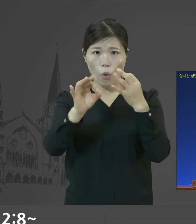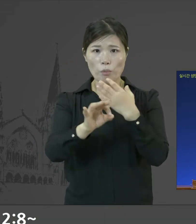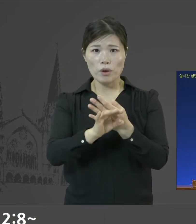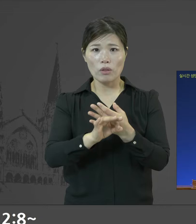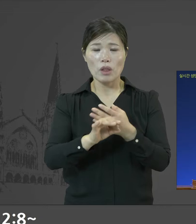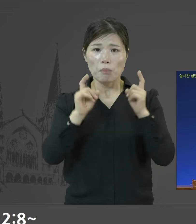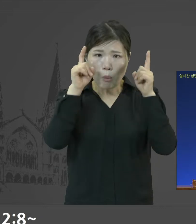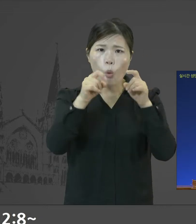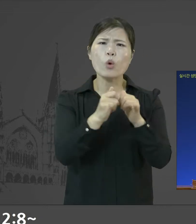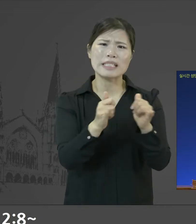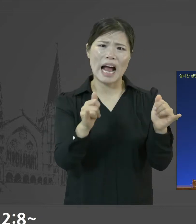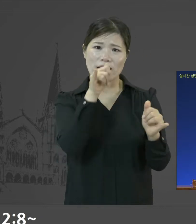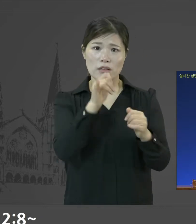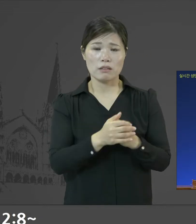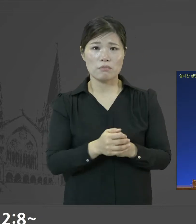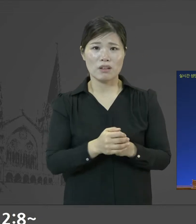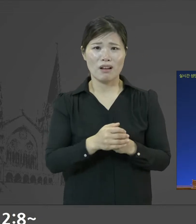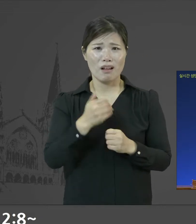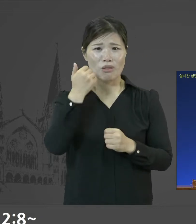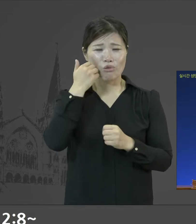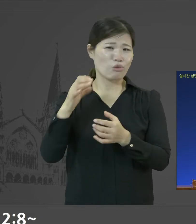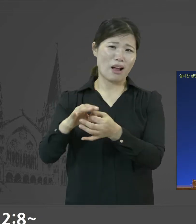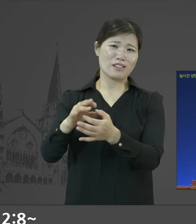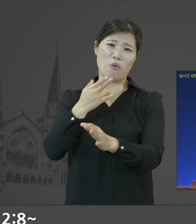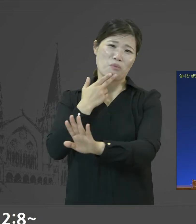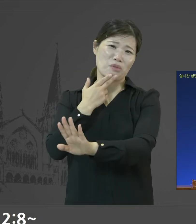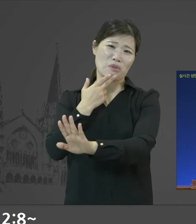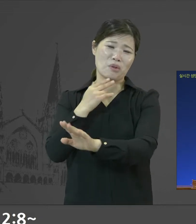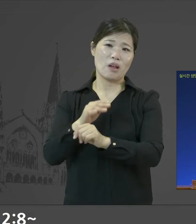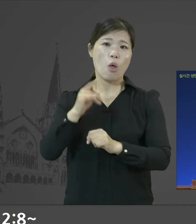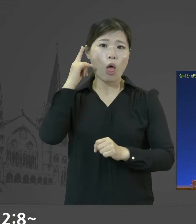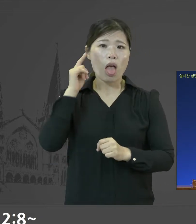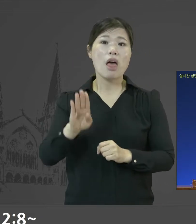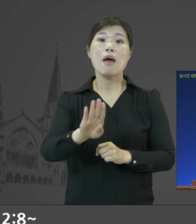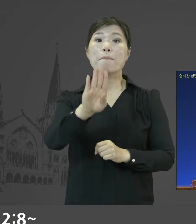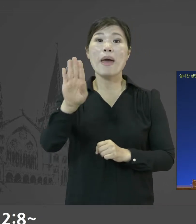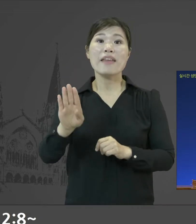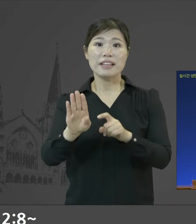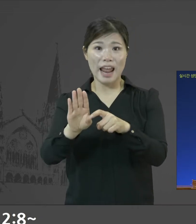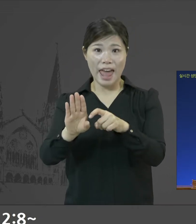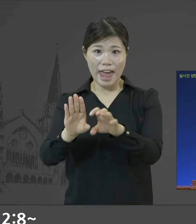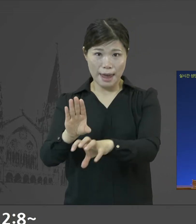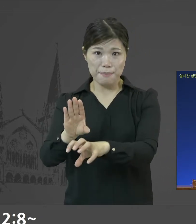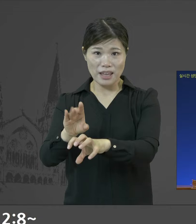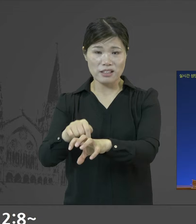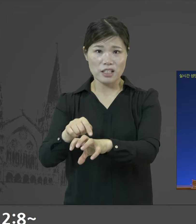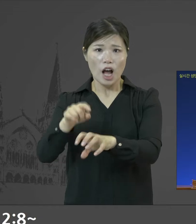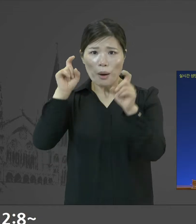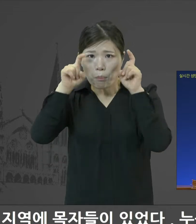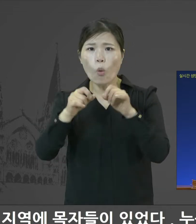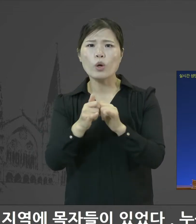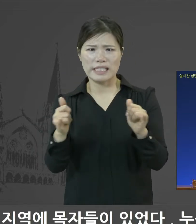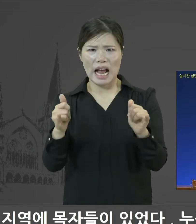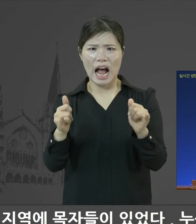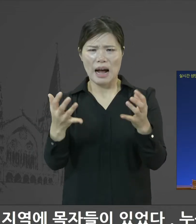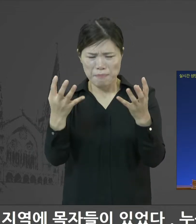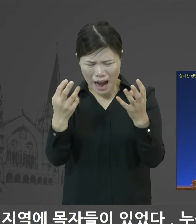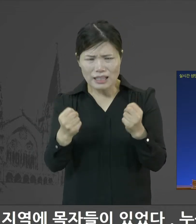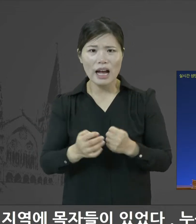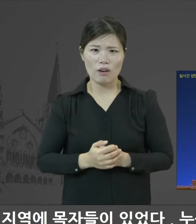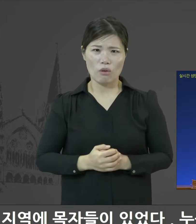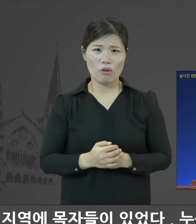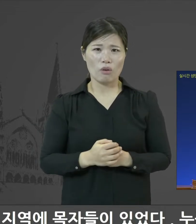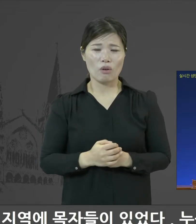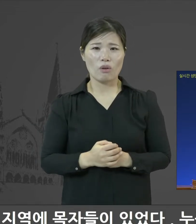갖는 사람들이었습니다. 왜냐하면 베들레헴 지역은 원래 목자들이 많은 지역입니다. 목축이